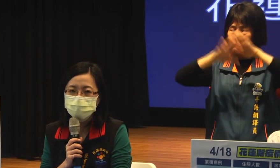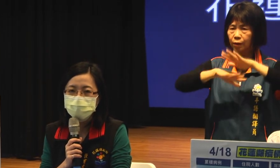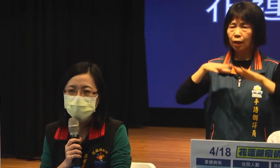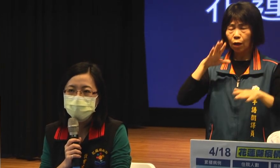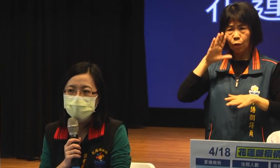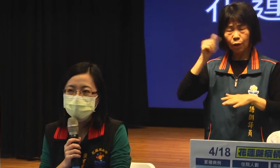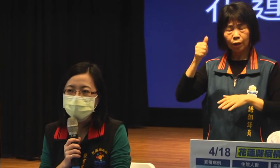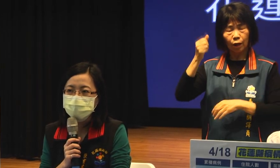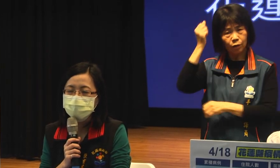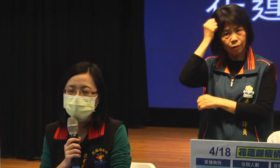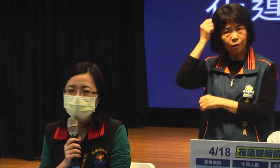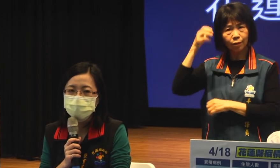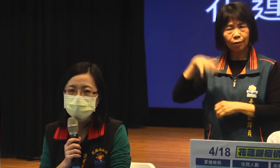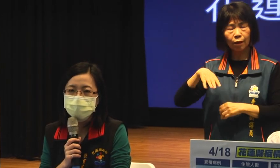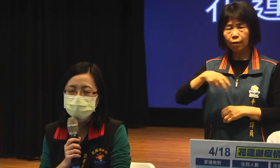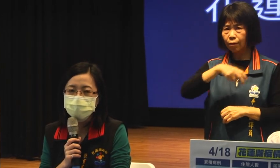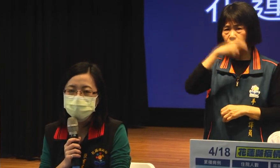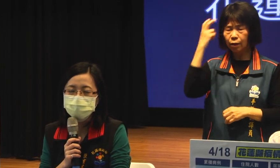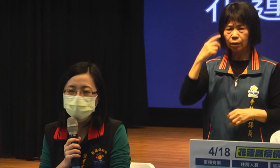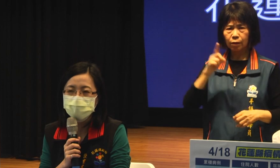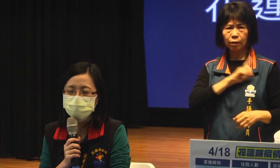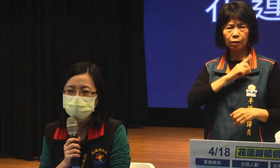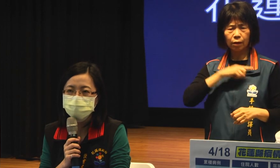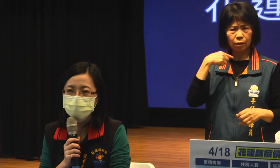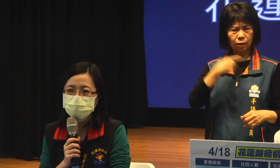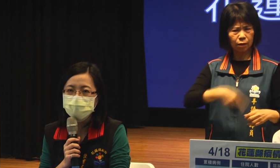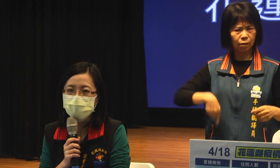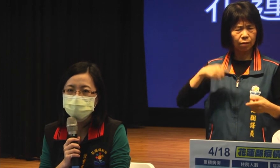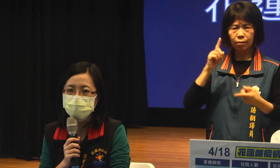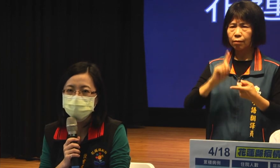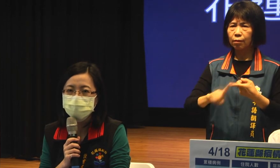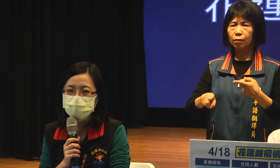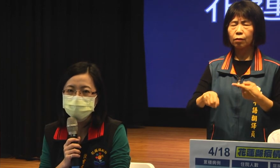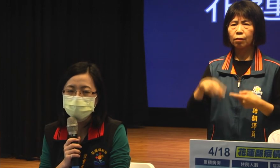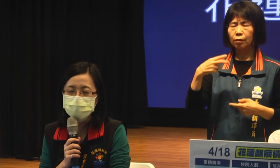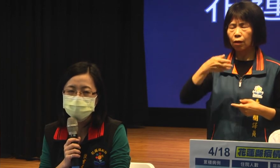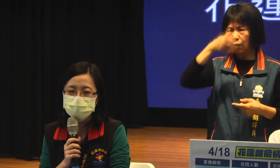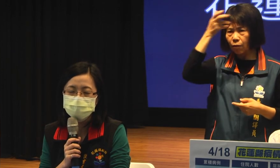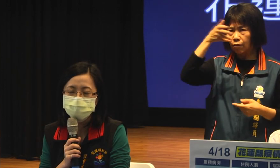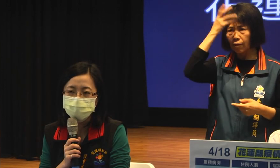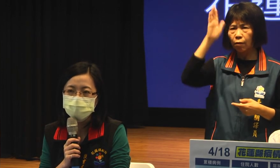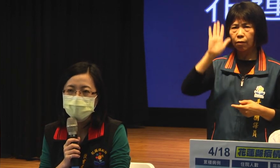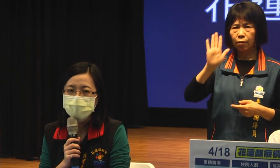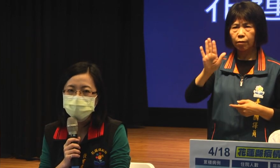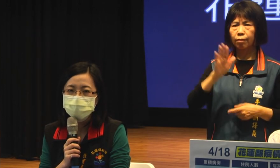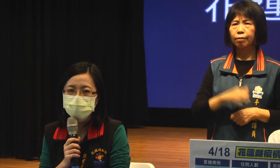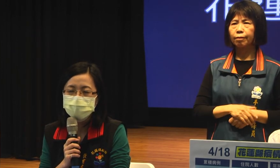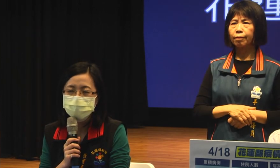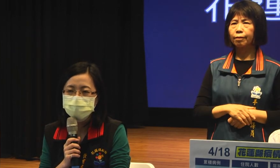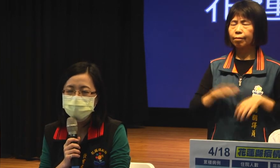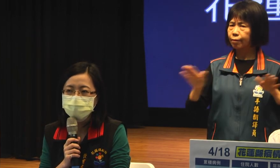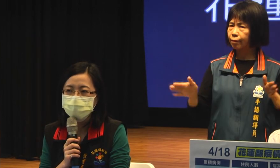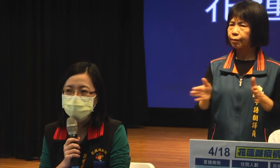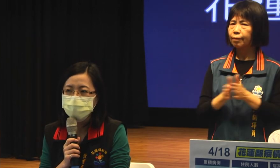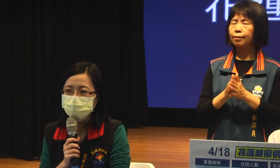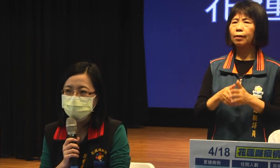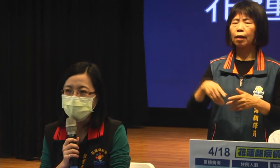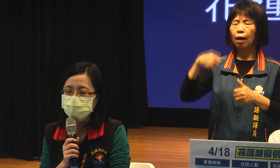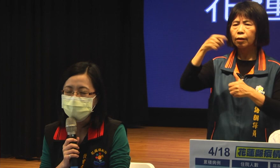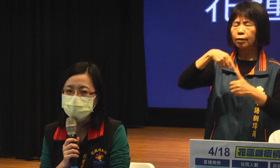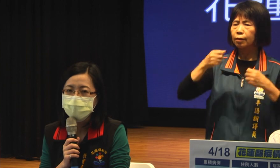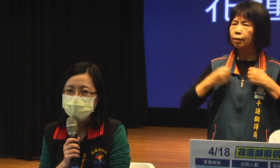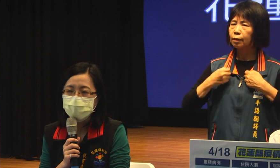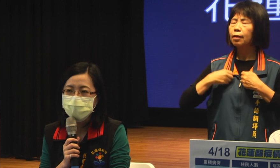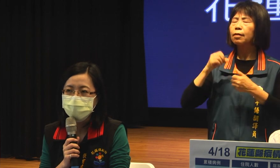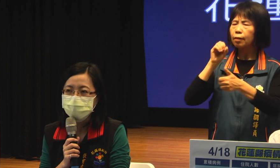店之后，发现自己的身体呢不太舒服，然后有发烧的情形，所以就马上跟教练